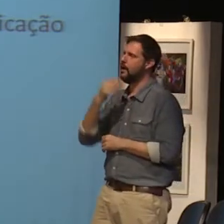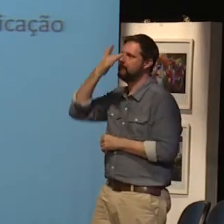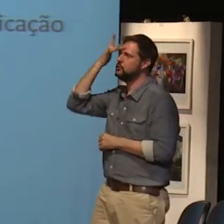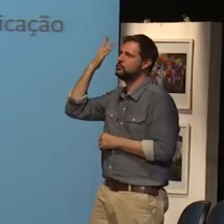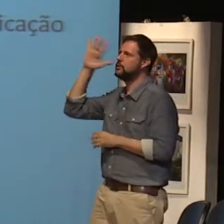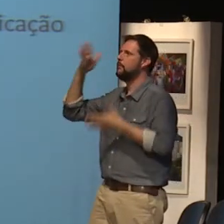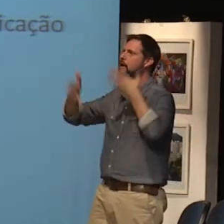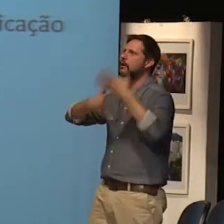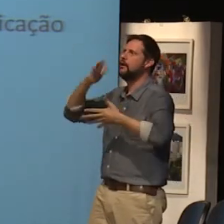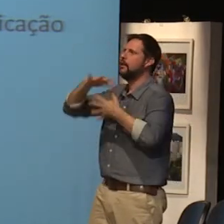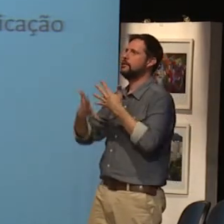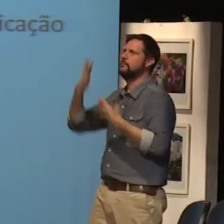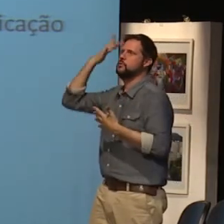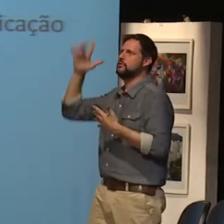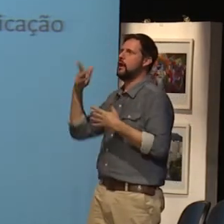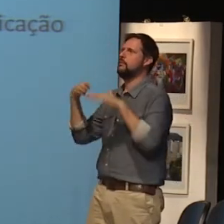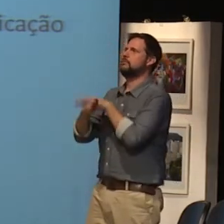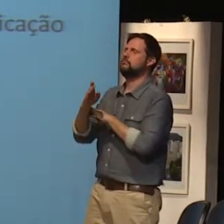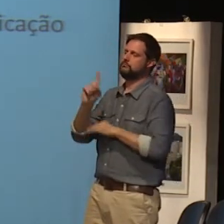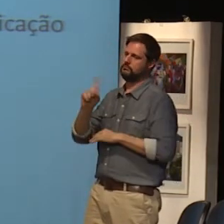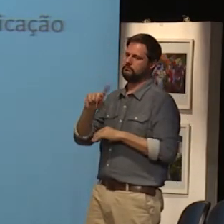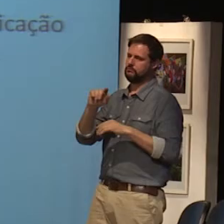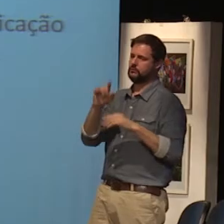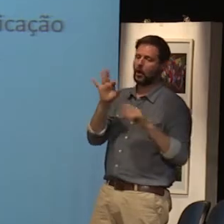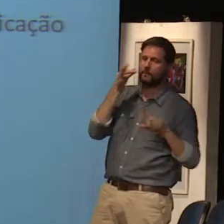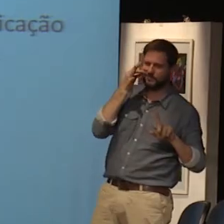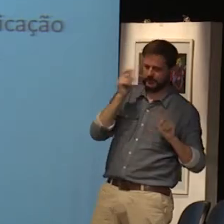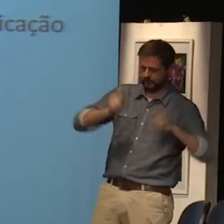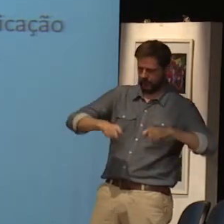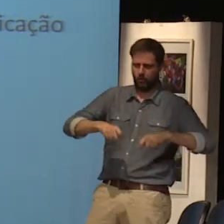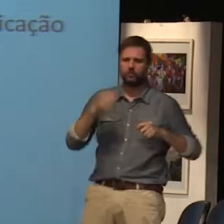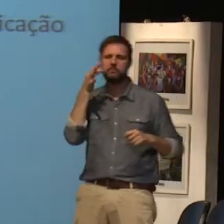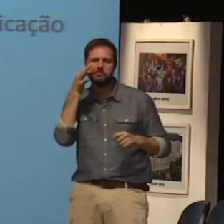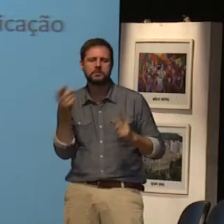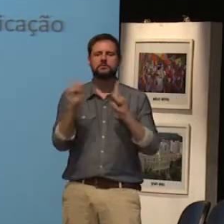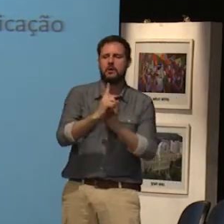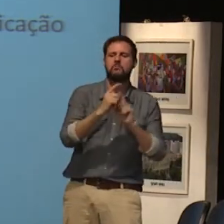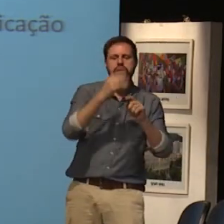distância você não dá para a pessoa fazer, eu não sei, se eu não sei Libras, não tá. Se presencial,